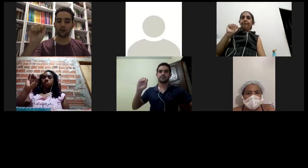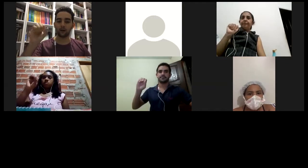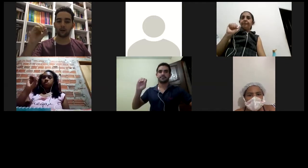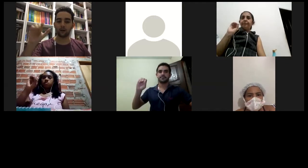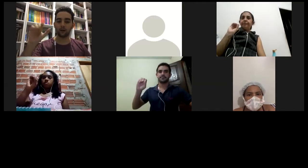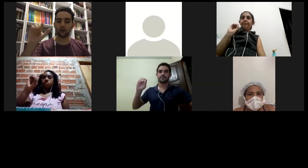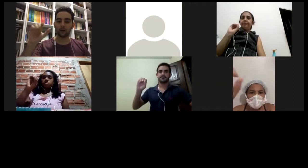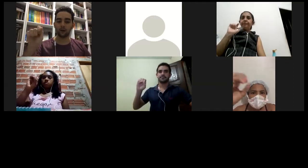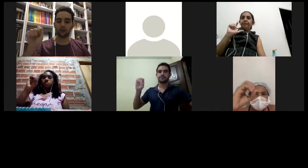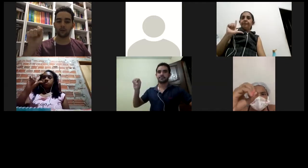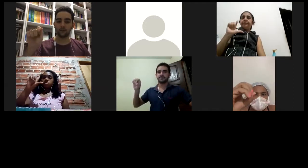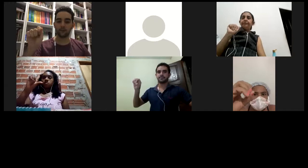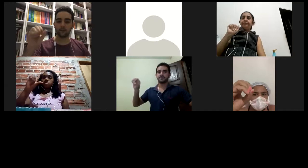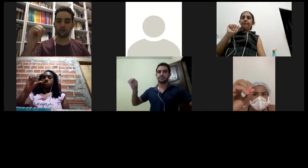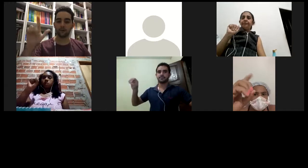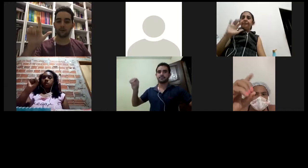O-L-A. Olá.